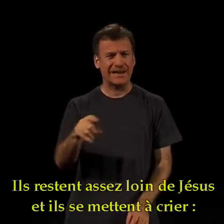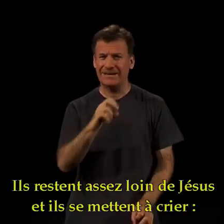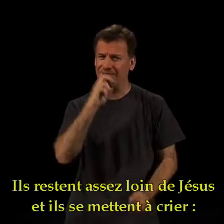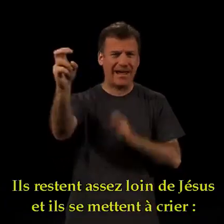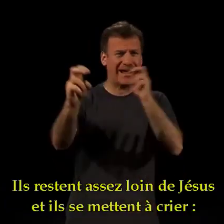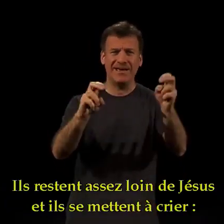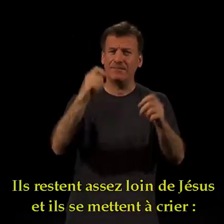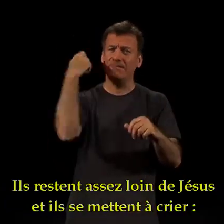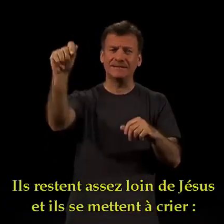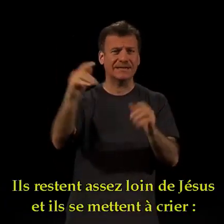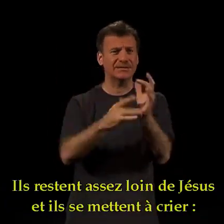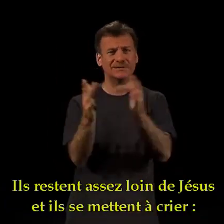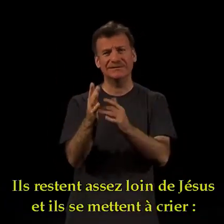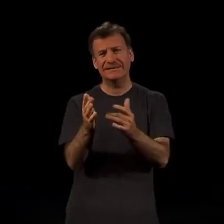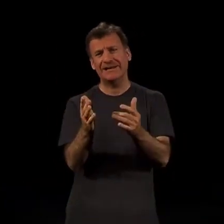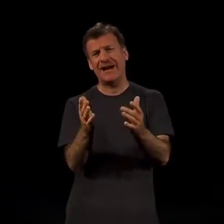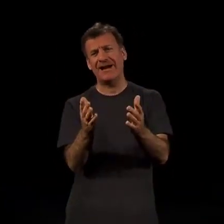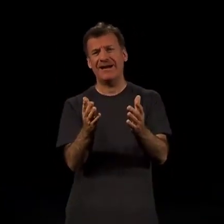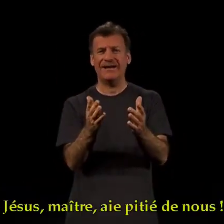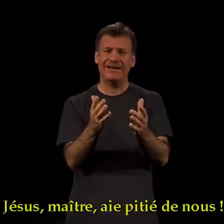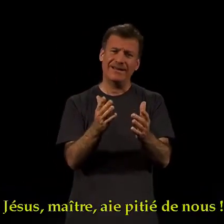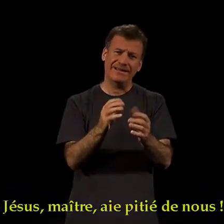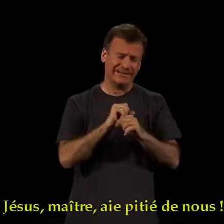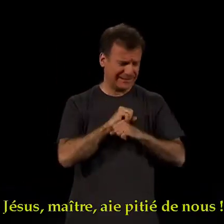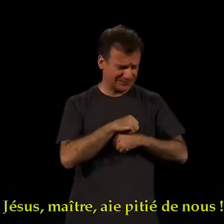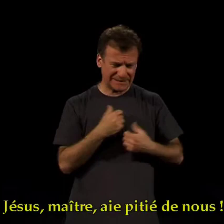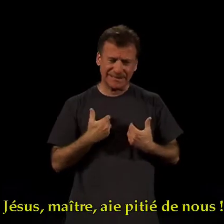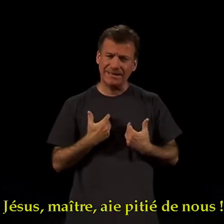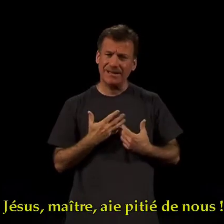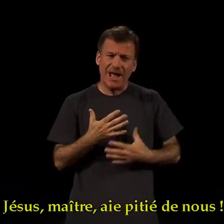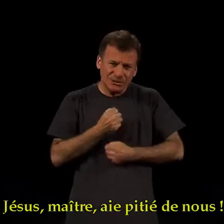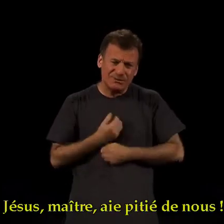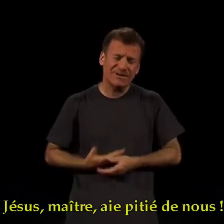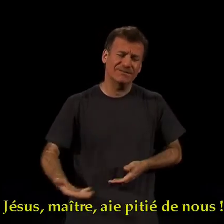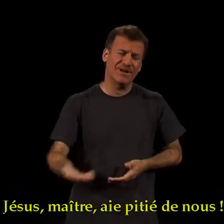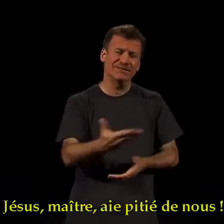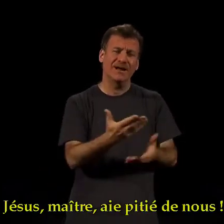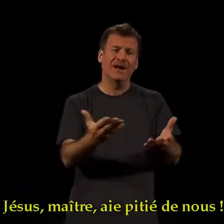Ils restent assez loin de Jésus et ils se mettent à crier: «Jésus, Maître, aie pitié de nous!»